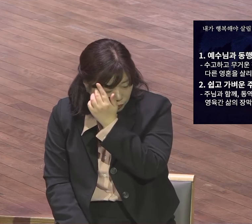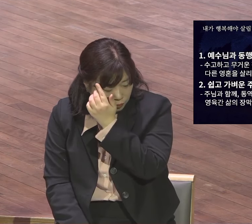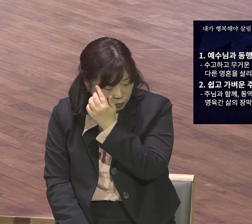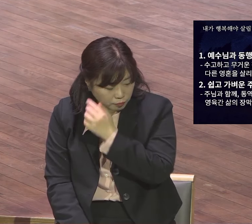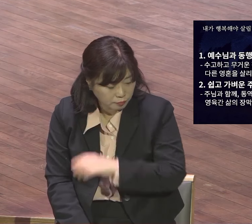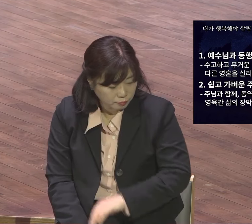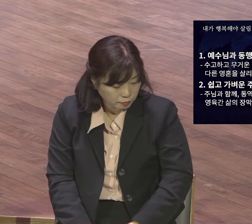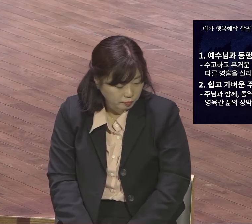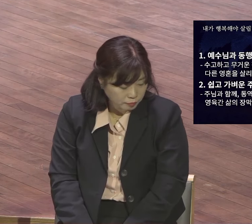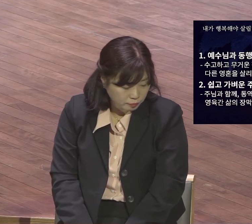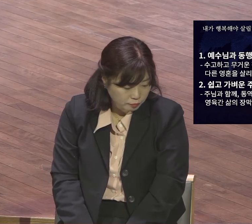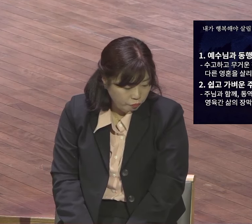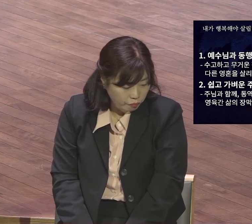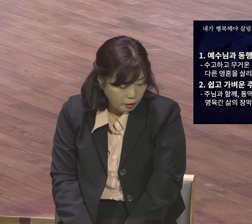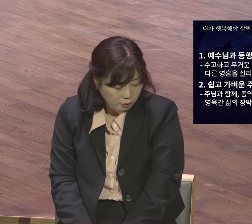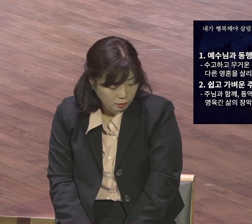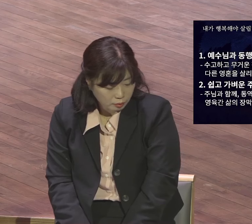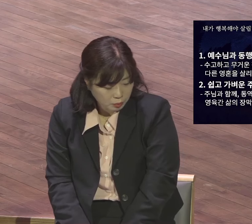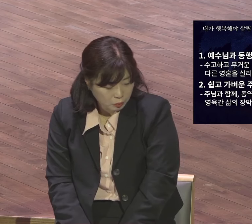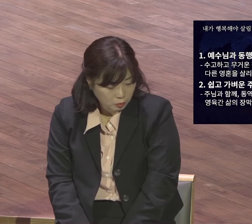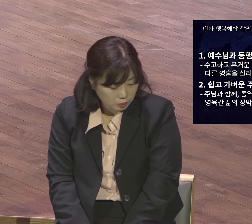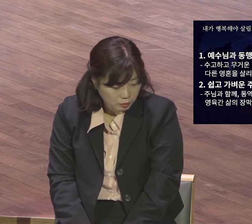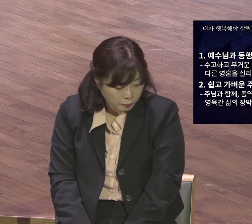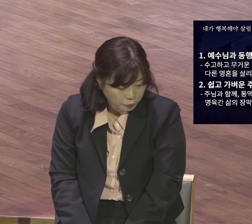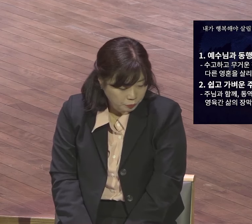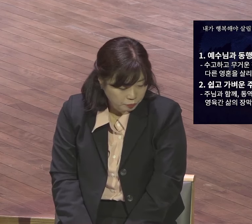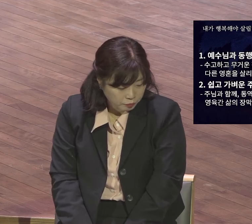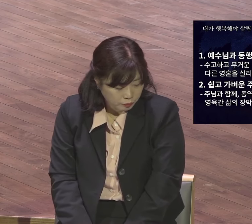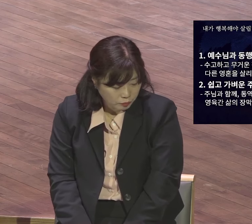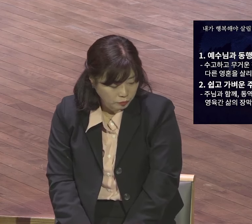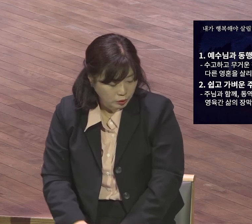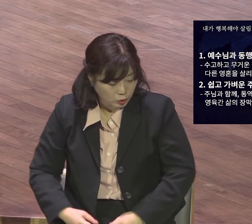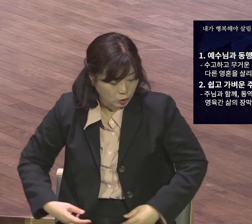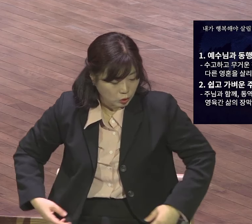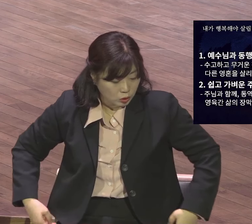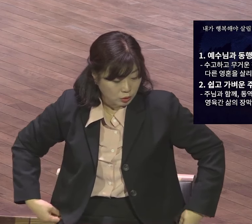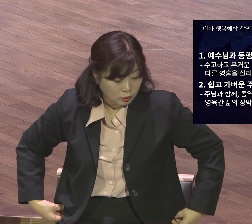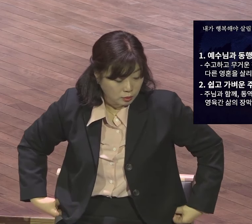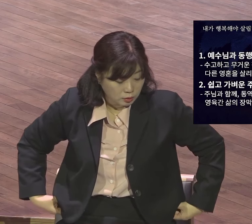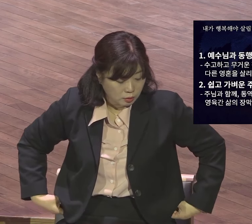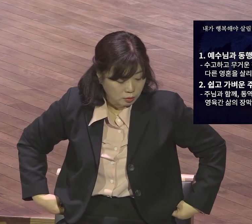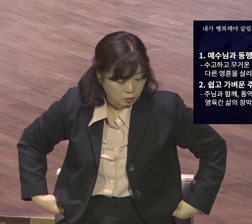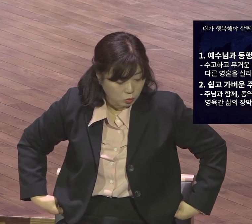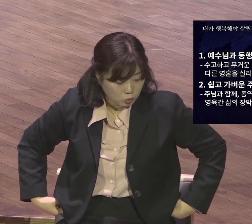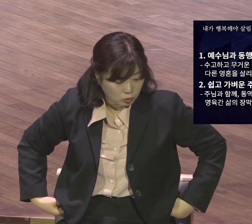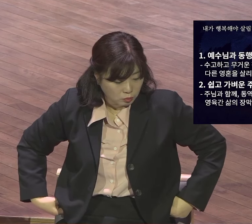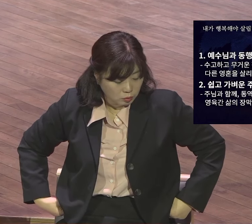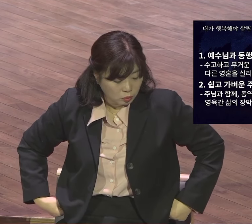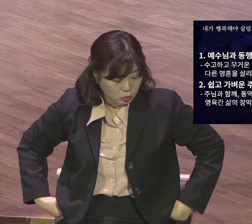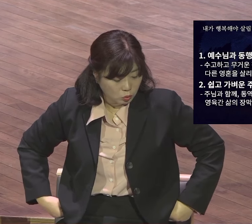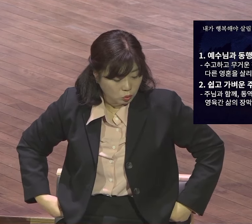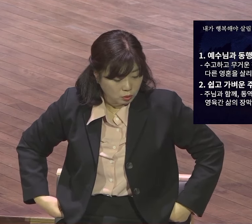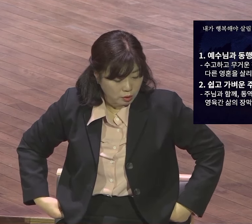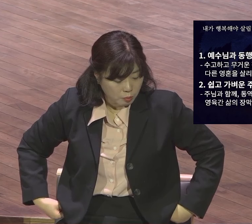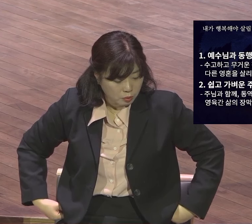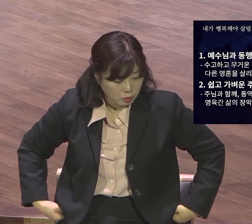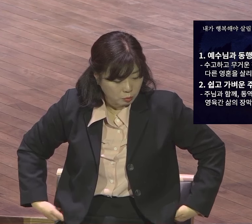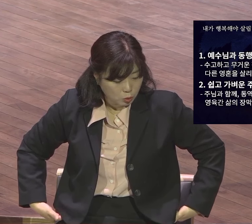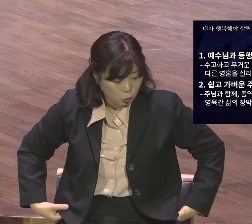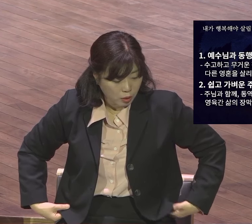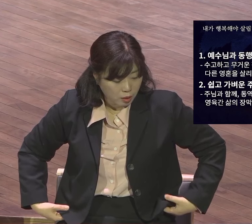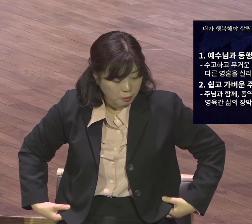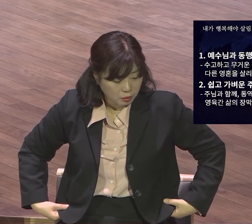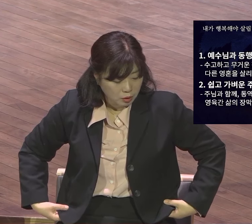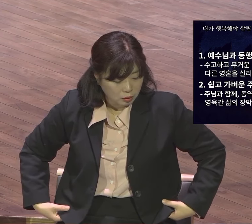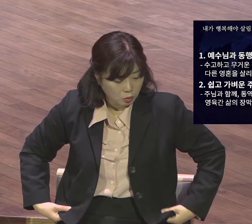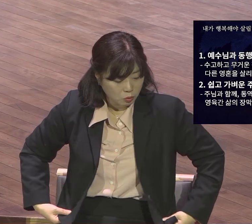수고하고 무거운 짐진 자들아 다 내게로 오라. 내가 너희를 쉬게 하리라 말씀하신 예수님 말씀을 그대로 예원의 성도님들이 지금 이 시간 무거운